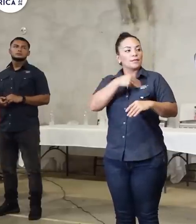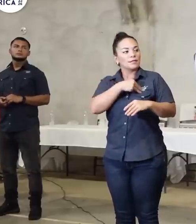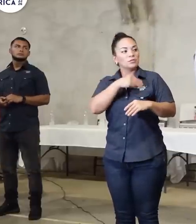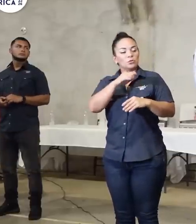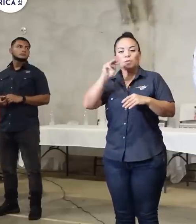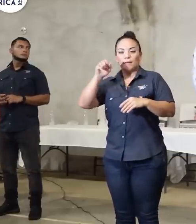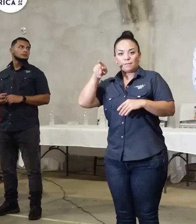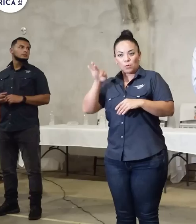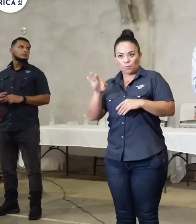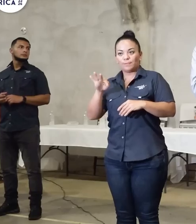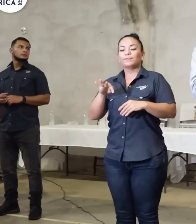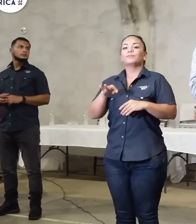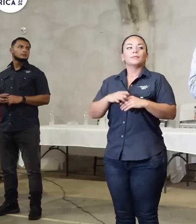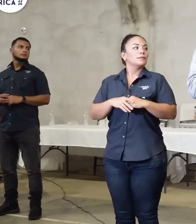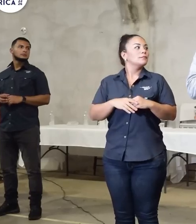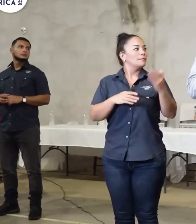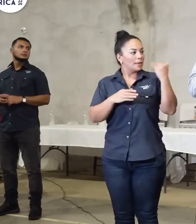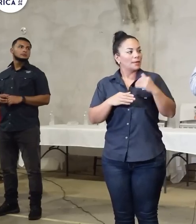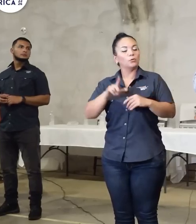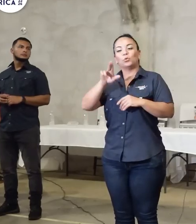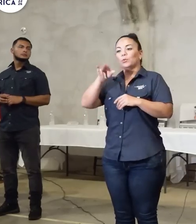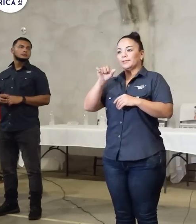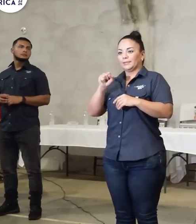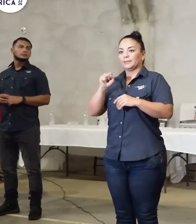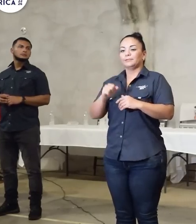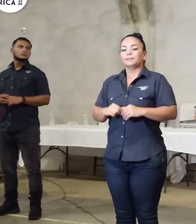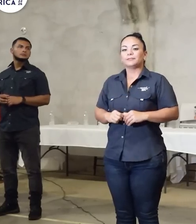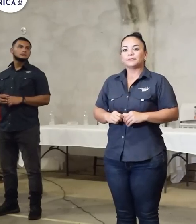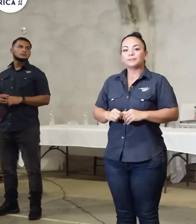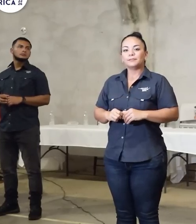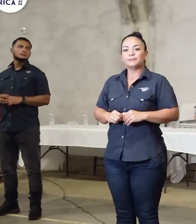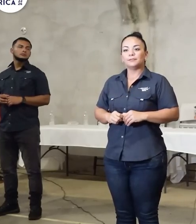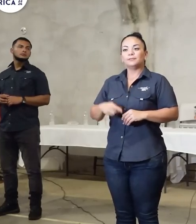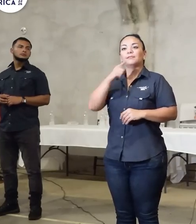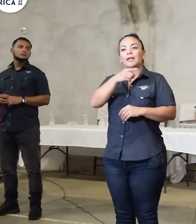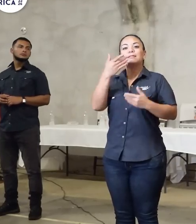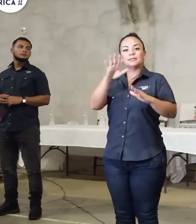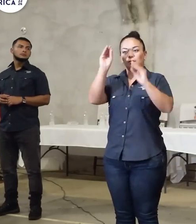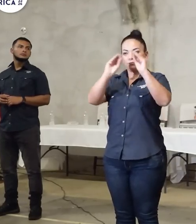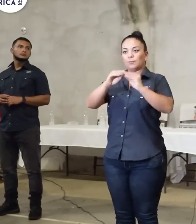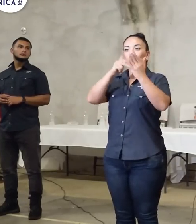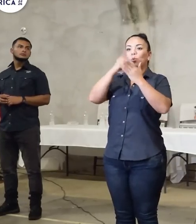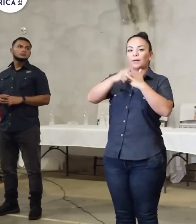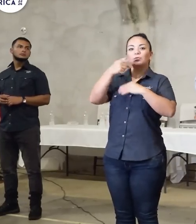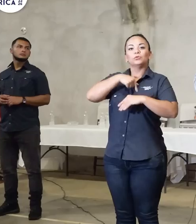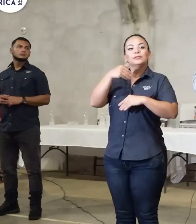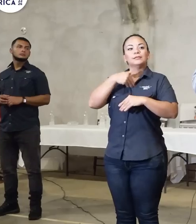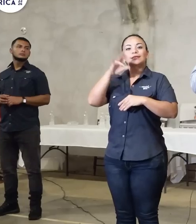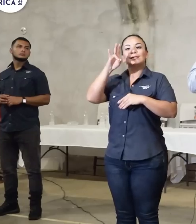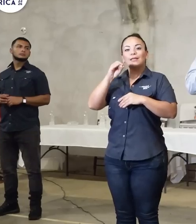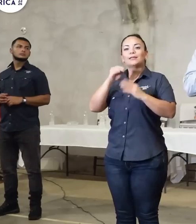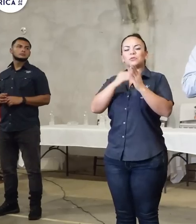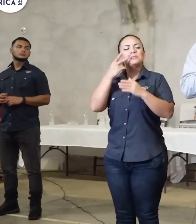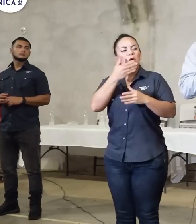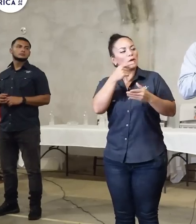Obras Públicas y Transportes, venga don Luis, tiene un programa, conseguimos 70 millones. Bueno,